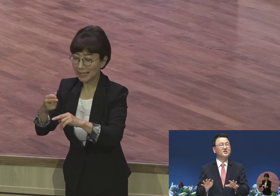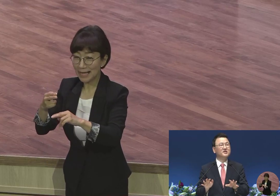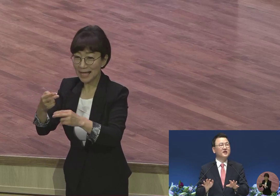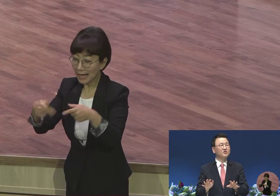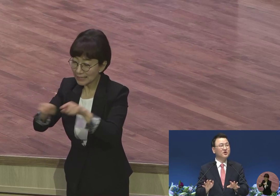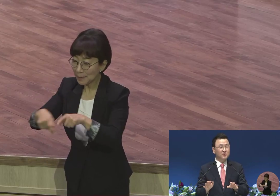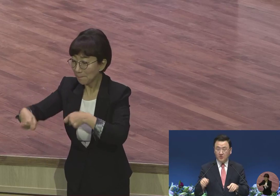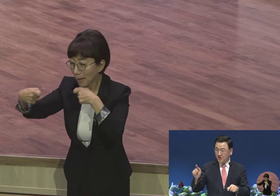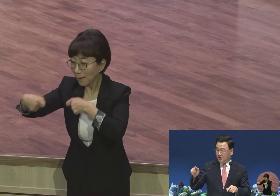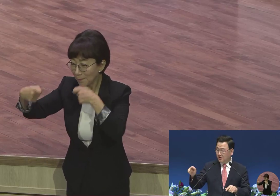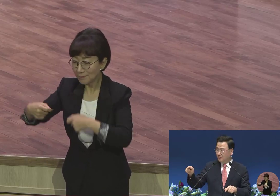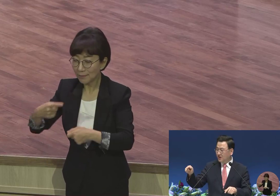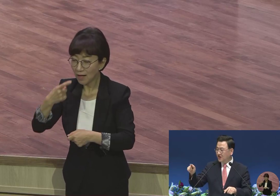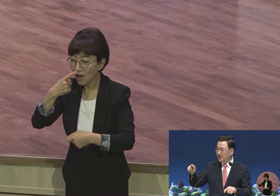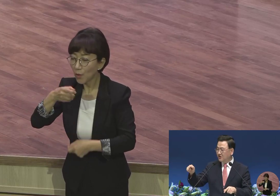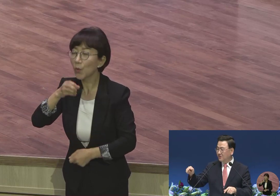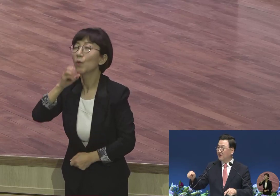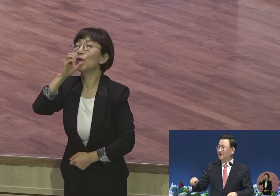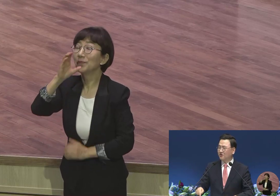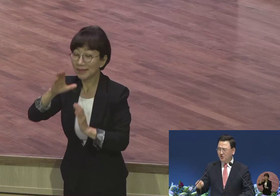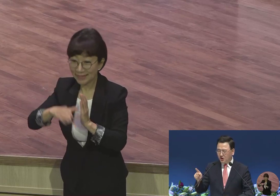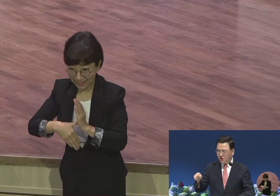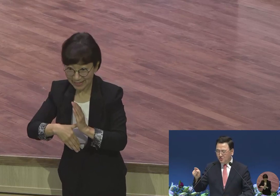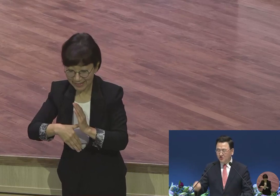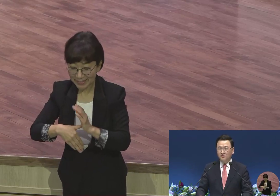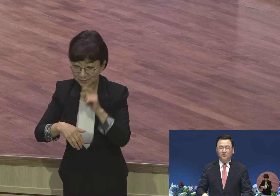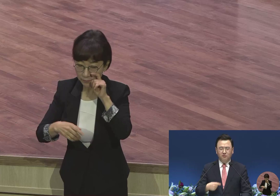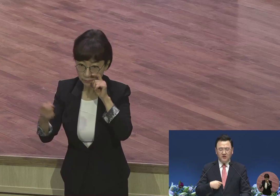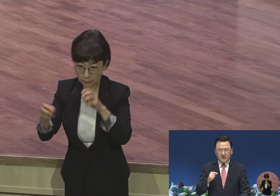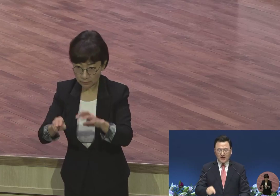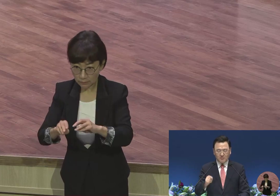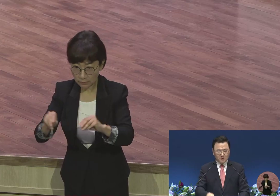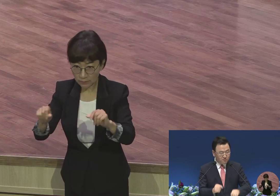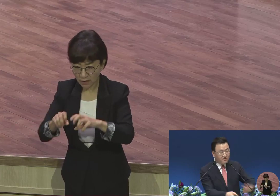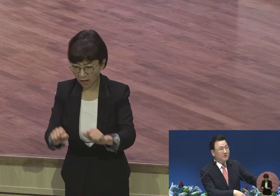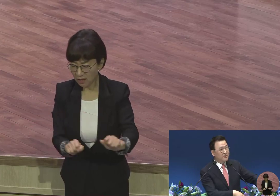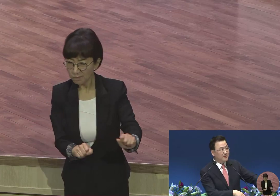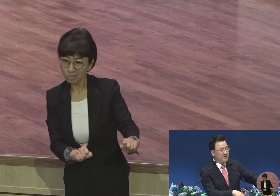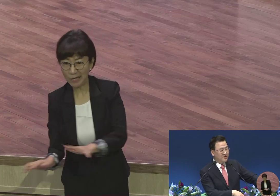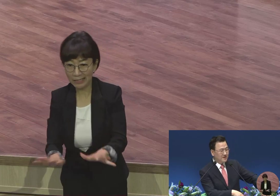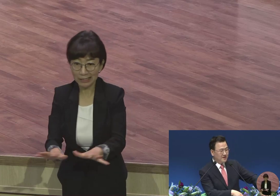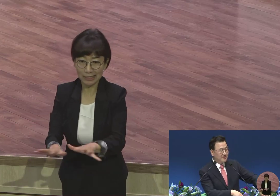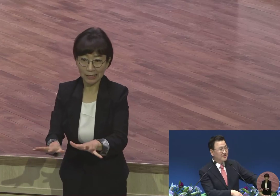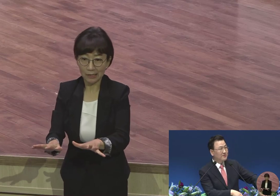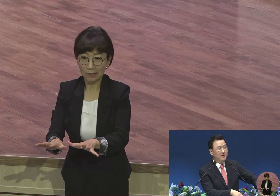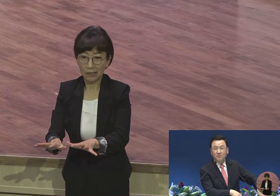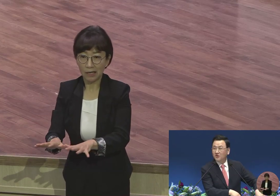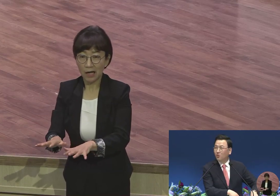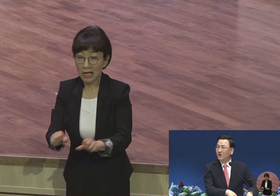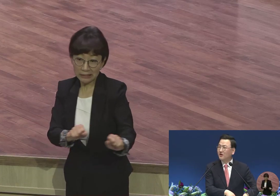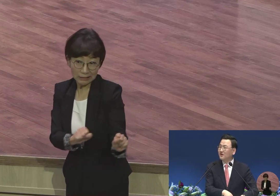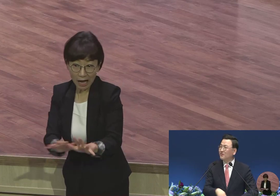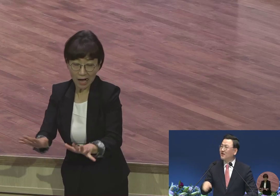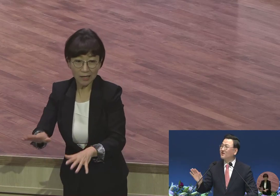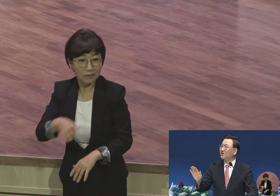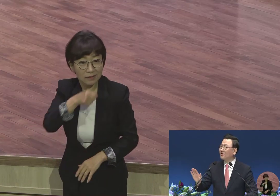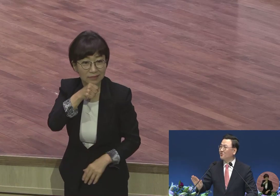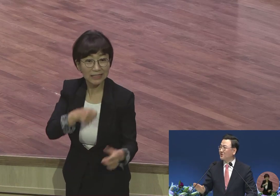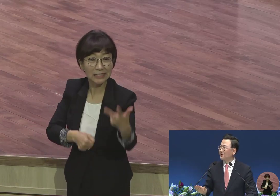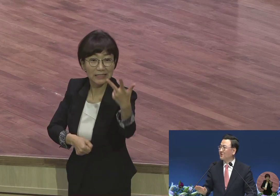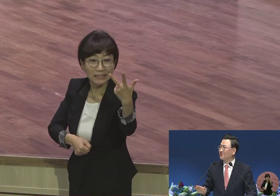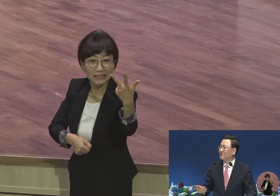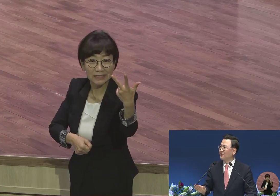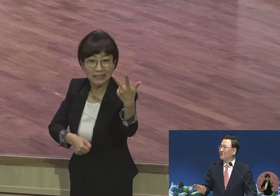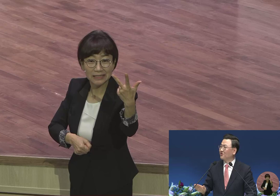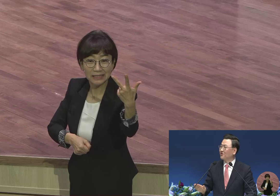내가 그 지진이 나중에 TV 보니까 7.1이에요. 7.1. 여러분 7.1이면요 우리가 사는 아파트 무너져버립니다. 우리 아파트 오래됐기 때문에 내진